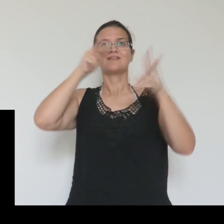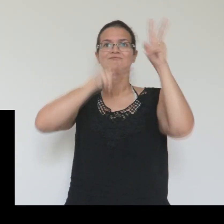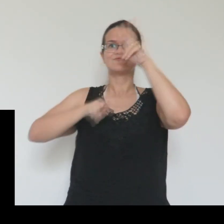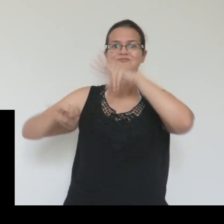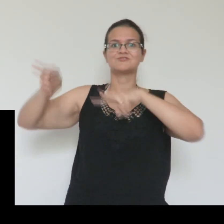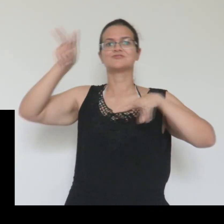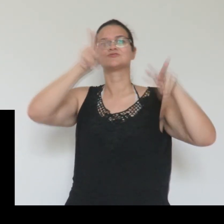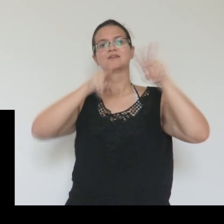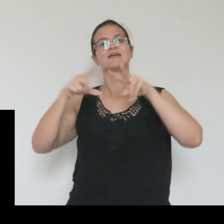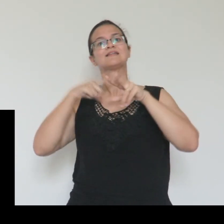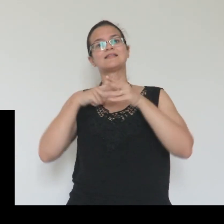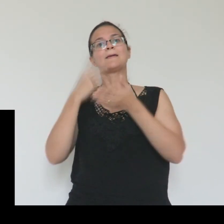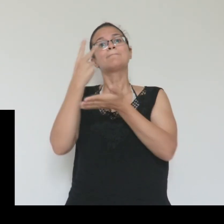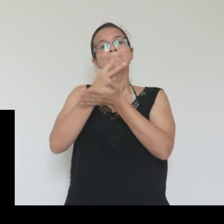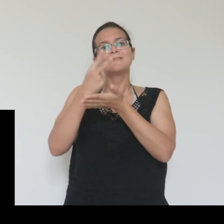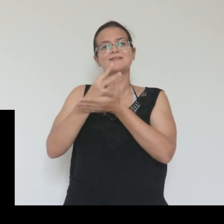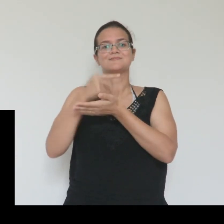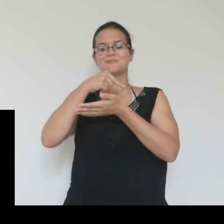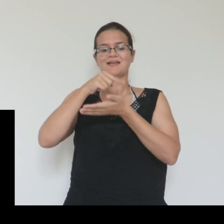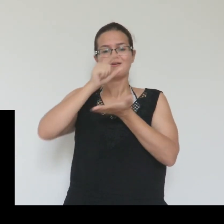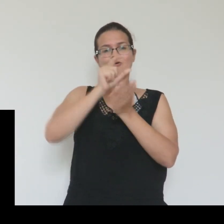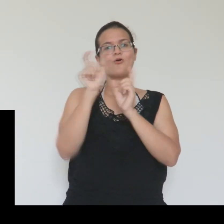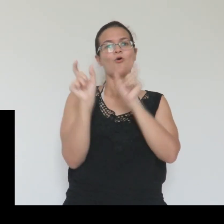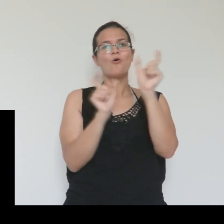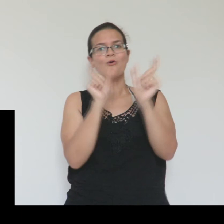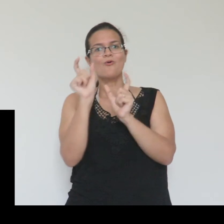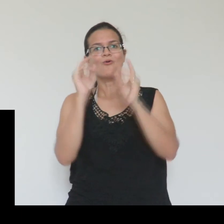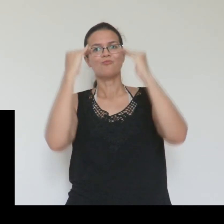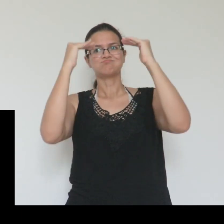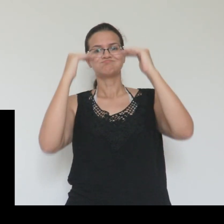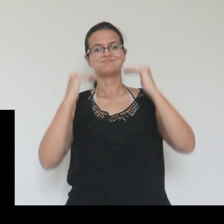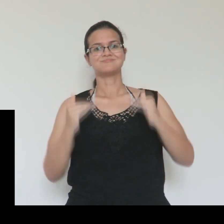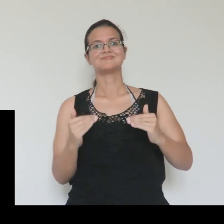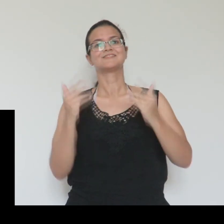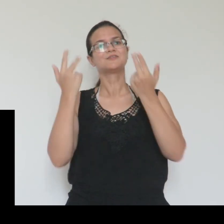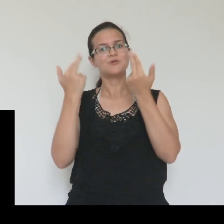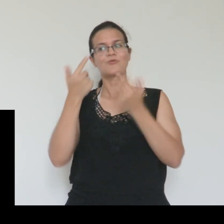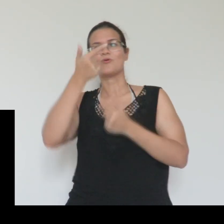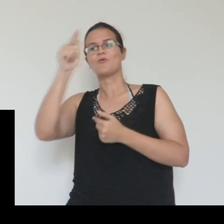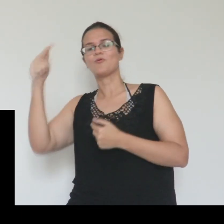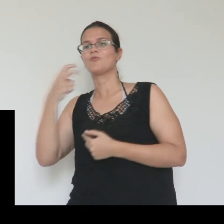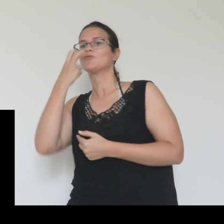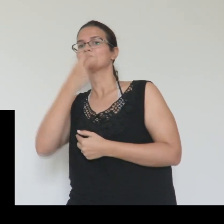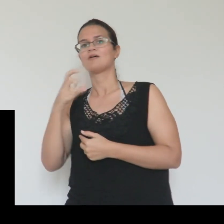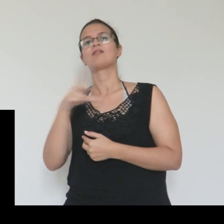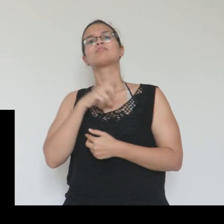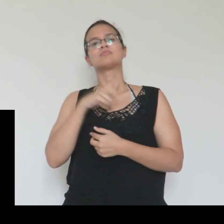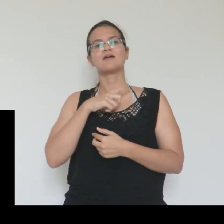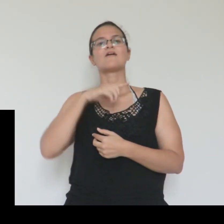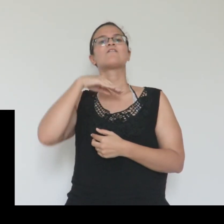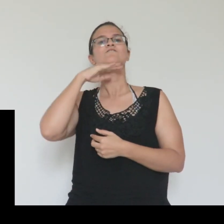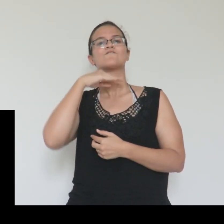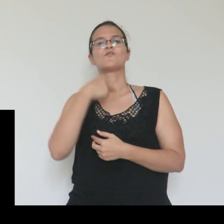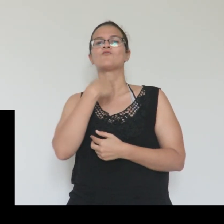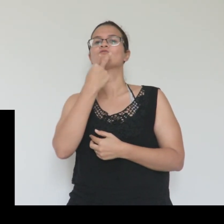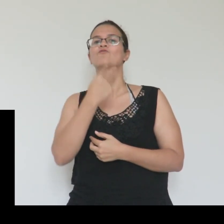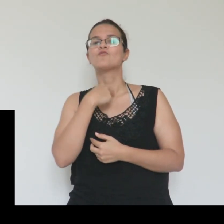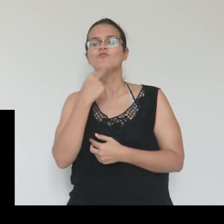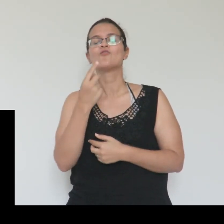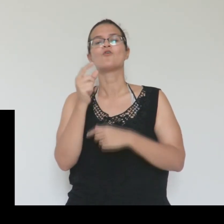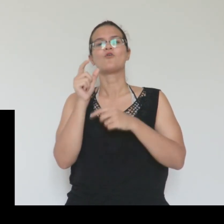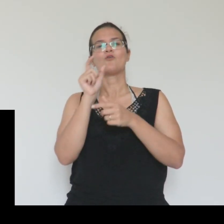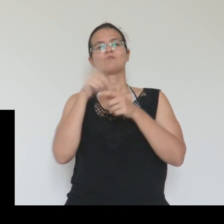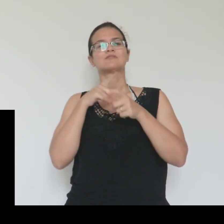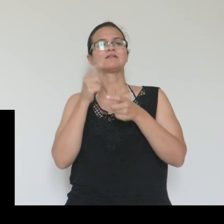fonoaudiologia, morfologia, sintática e semântica. O fonológico, o que é o fonológico? É os 5 parâmetros, que é a divisão dos sinais.